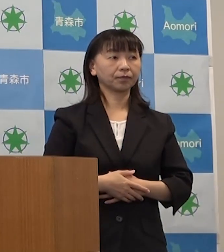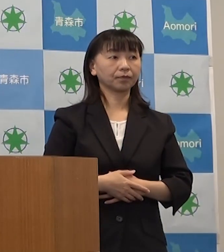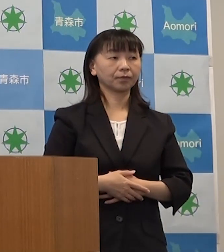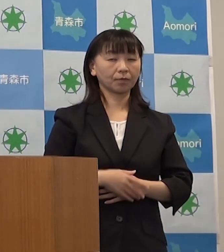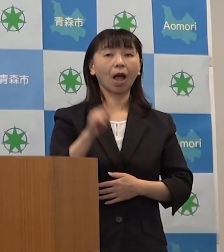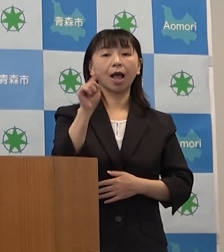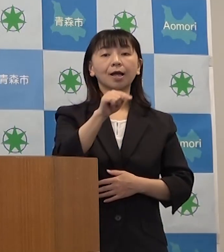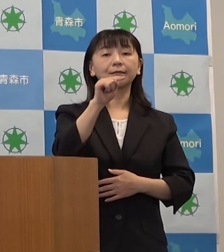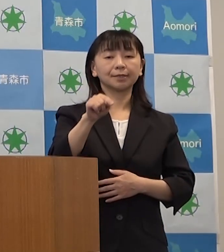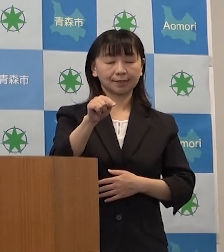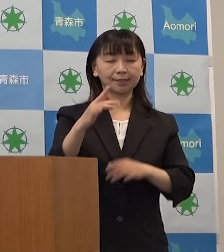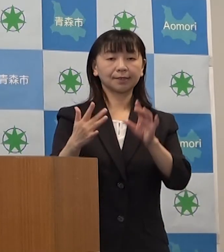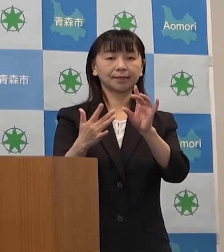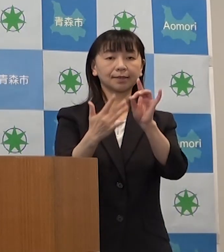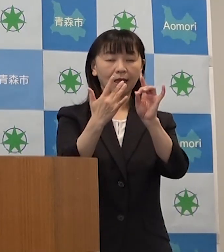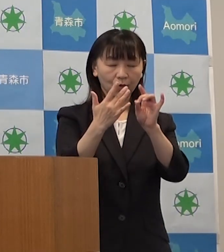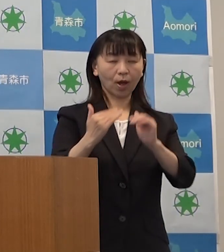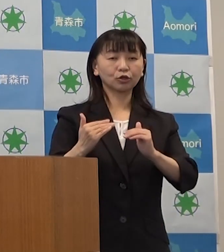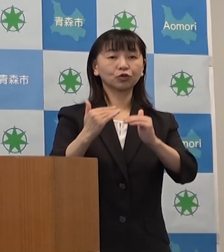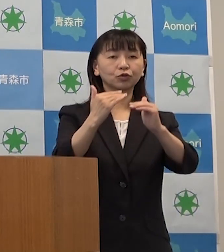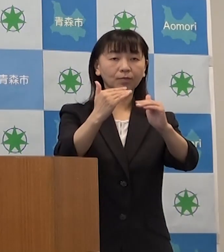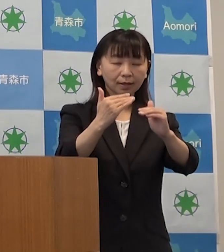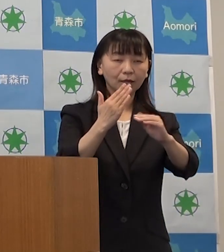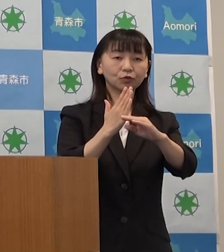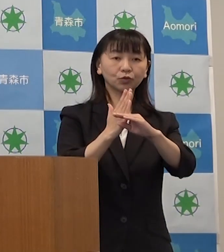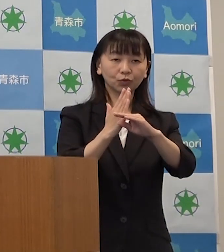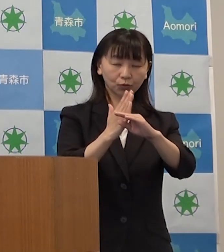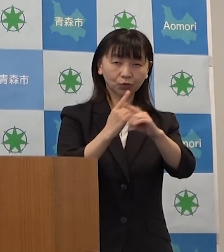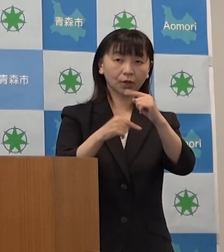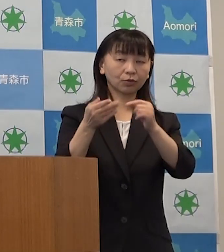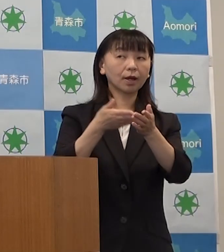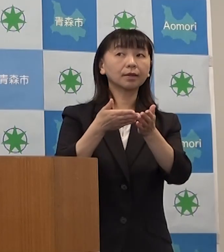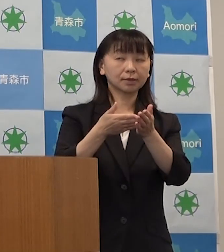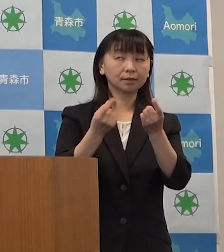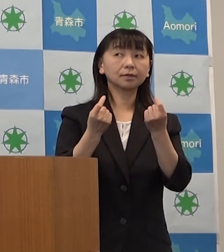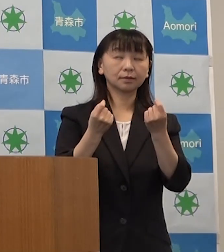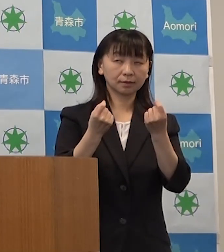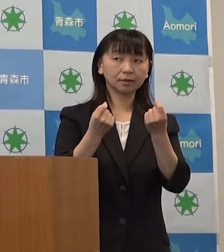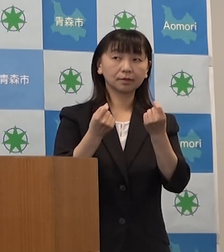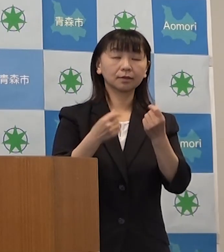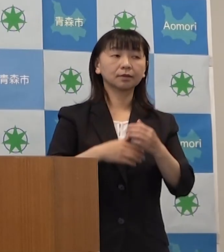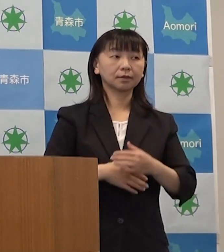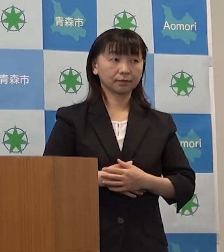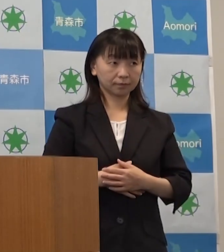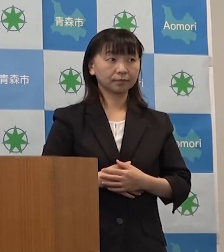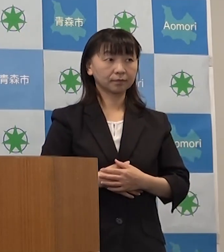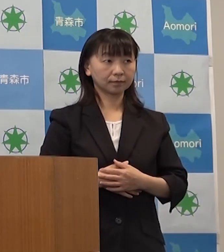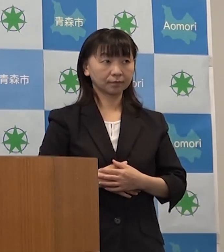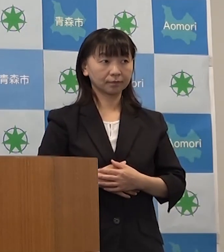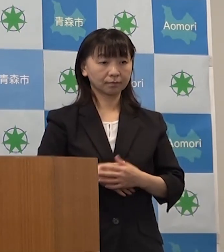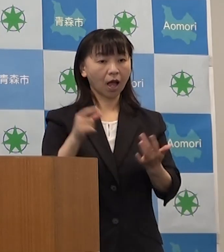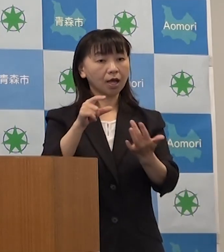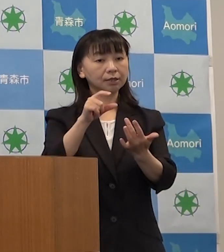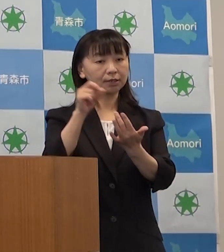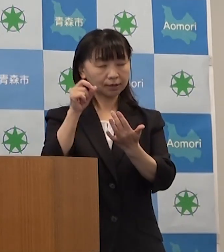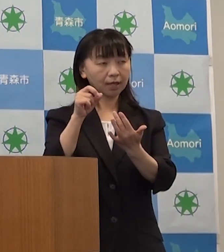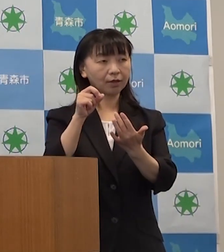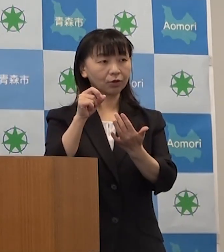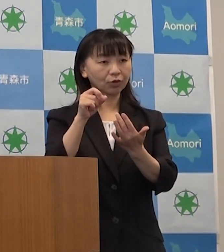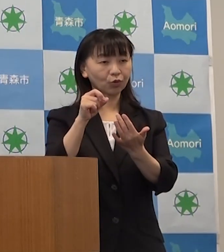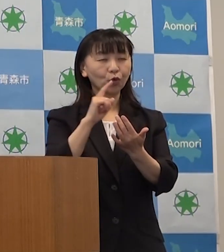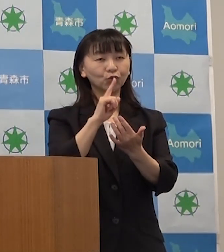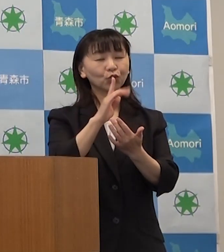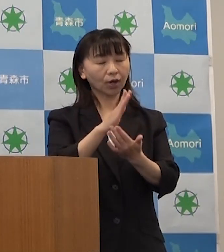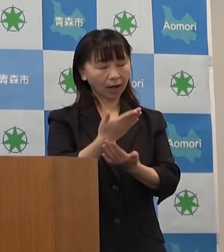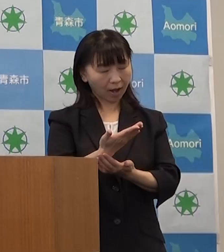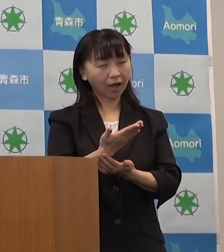人選はまだ進めている最中だということで、 はい、人選というかもう私の頭の